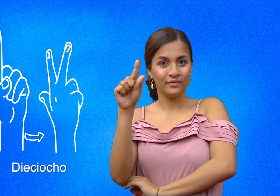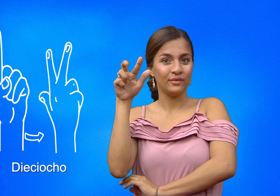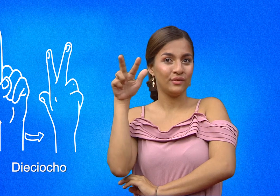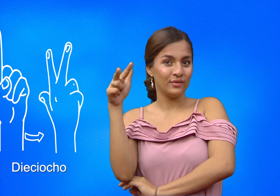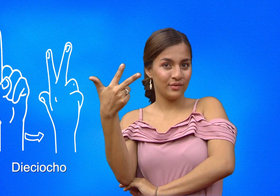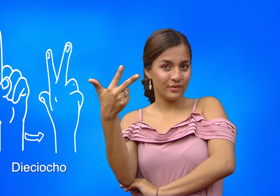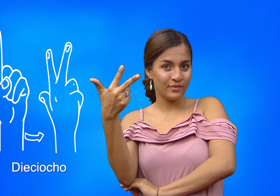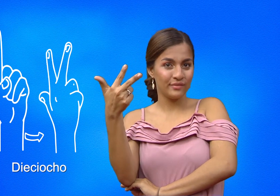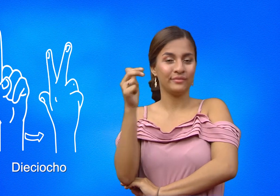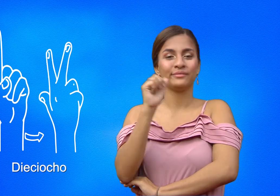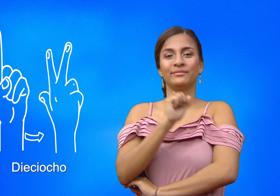18